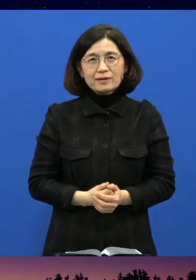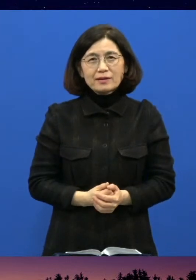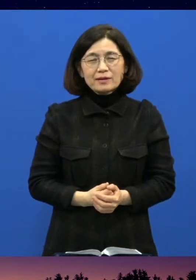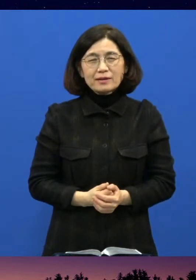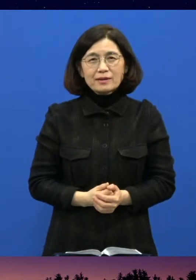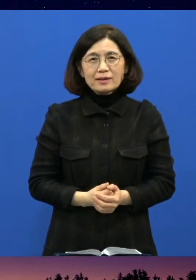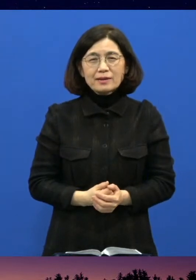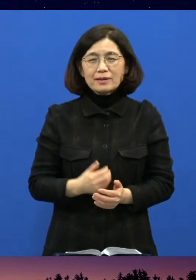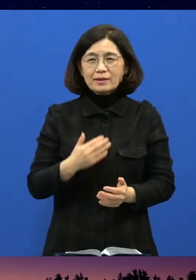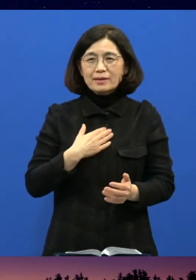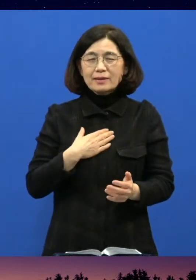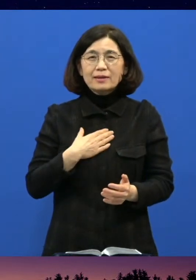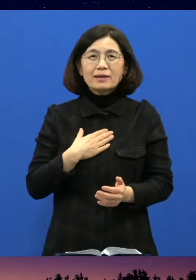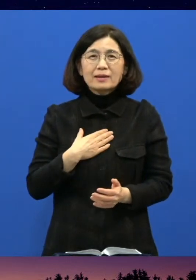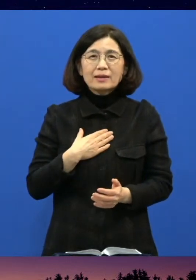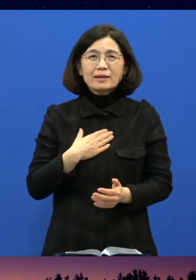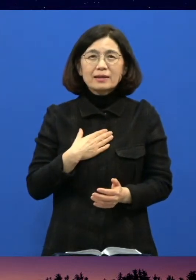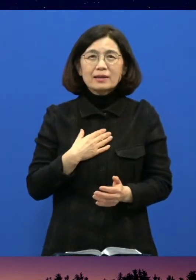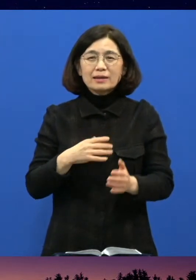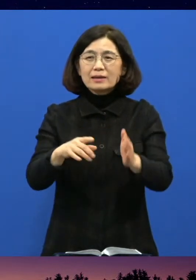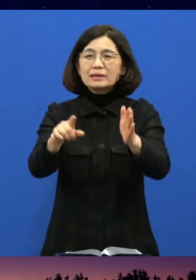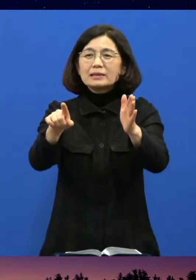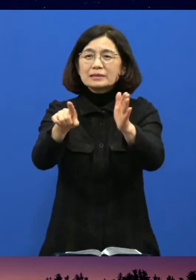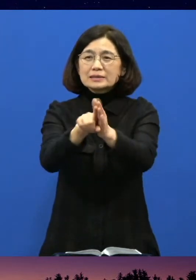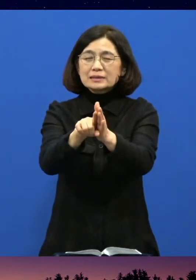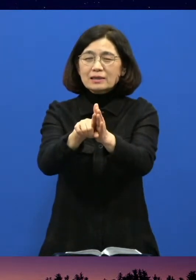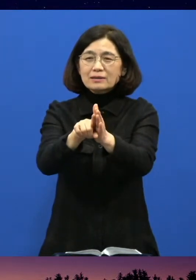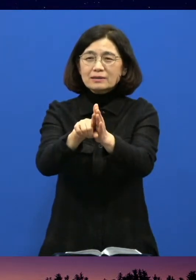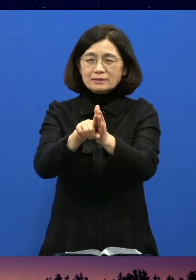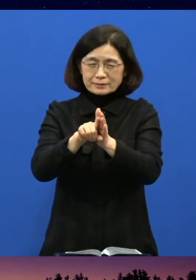그냥 신앙의 길은 무던하게